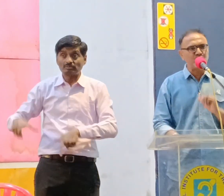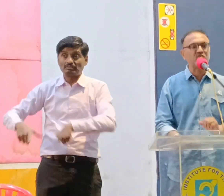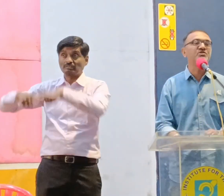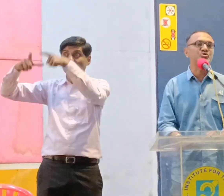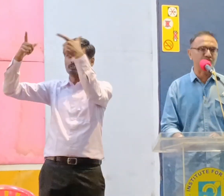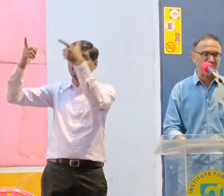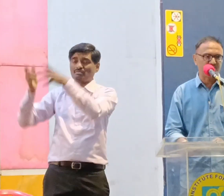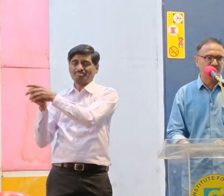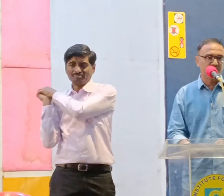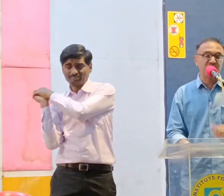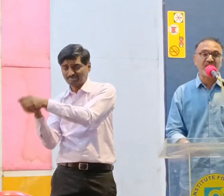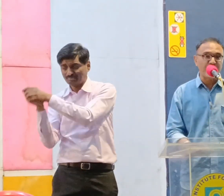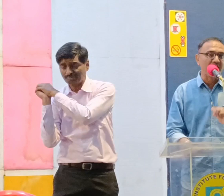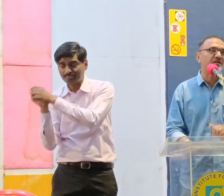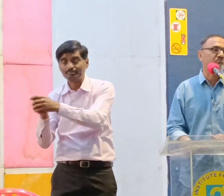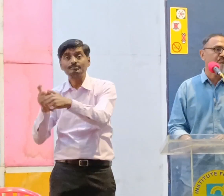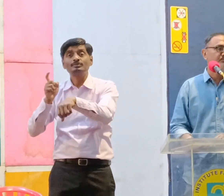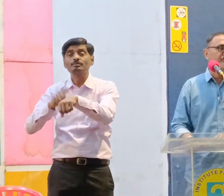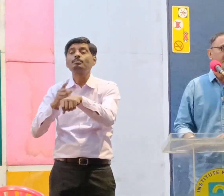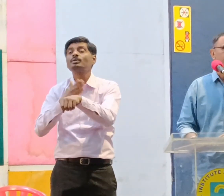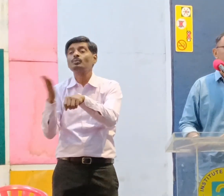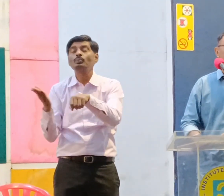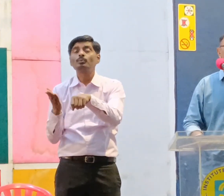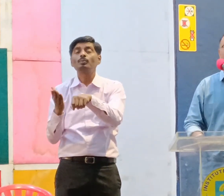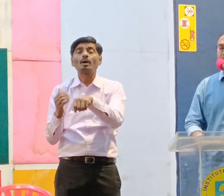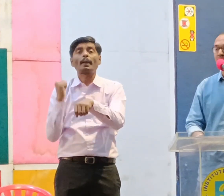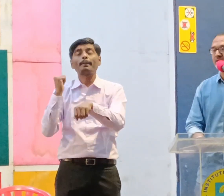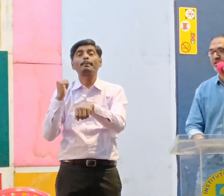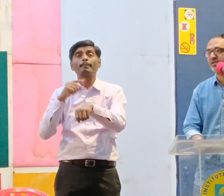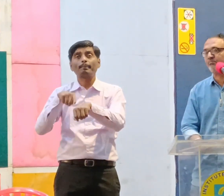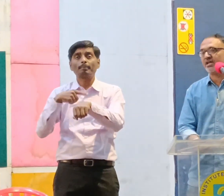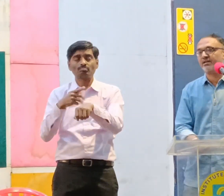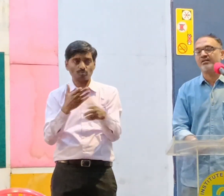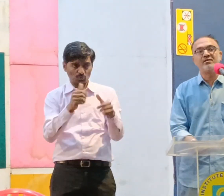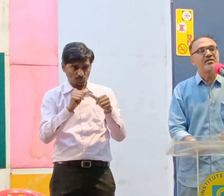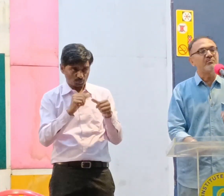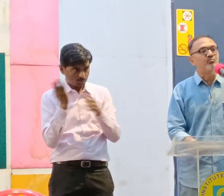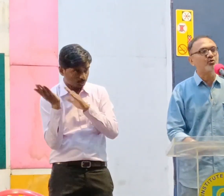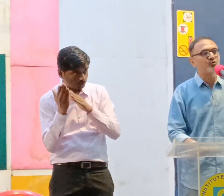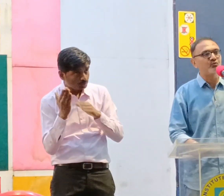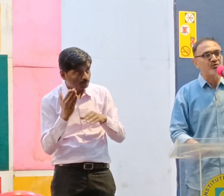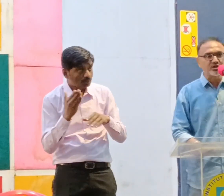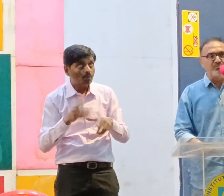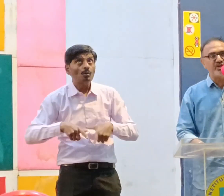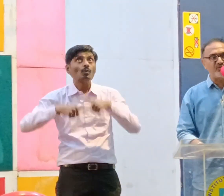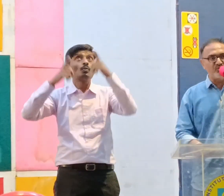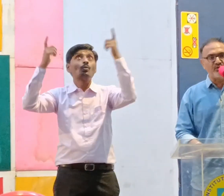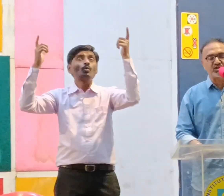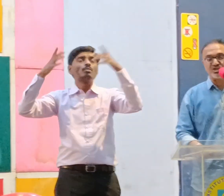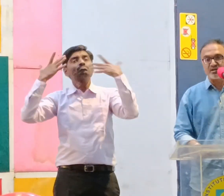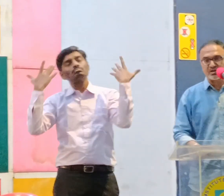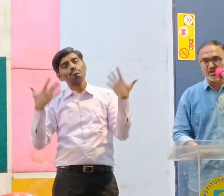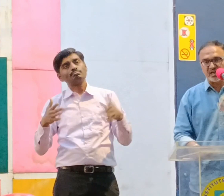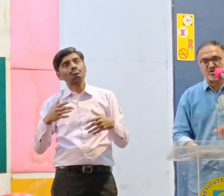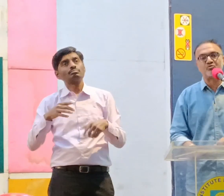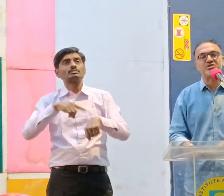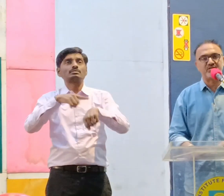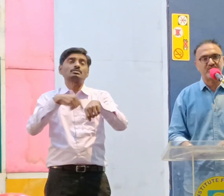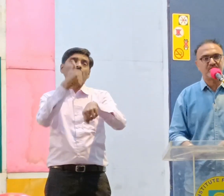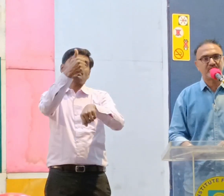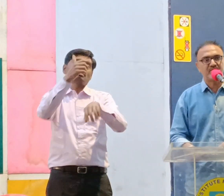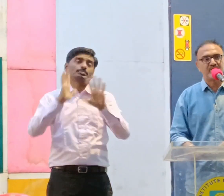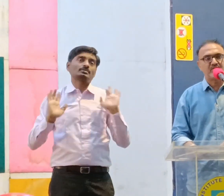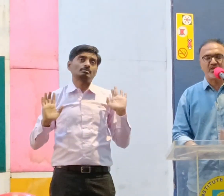તમારે કેટલો સમય જોશે અને શા માટે? લિંકન કહે કે મારે મોટું વૃક્ષ ગમે એવડું હોય 6 કલાક